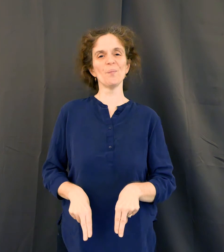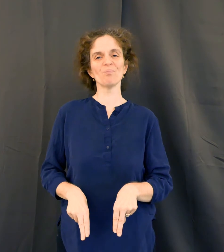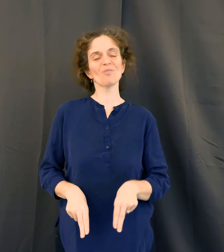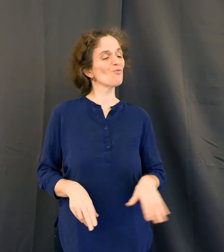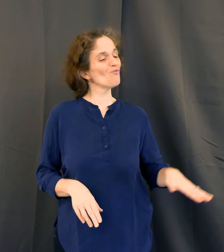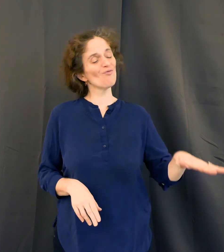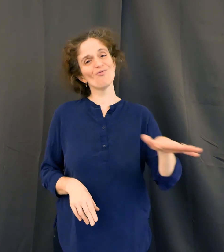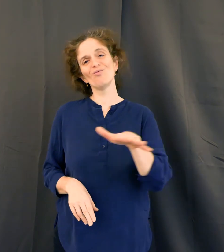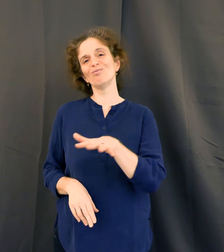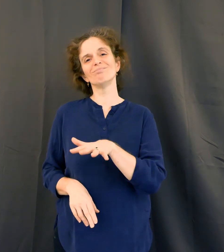l'appréciait.